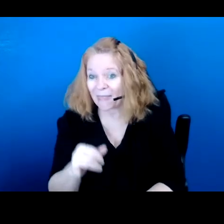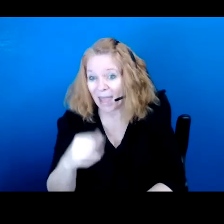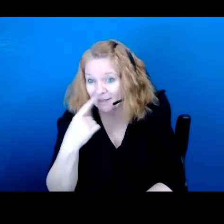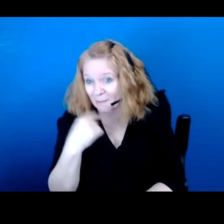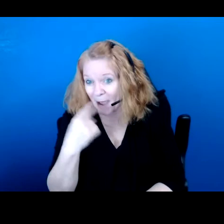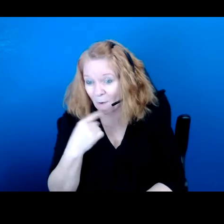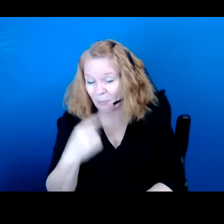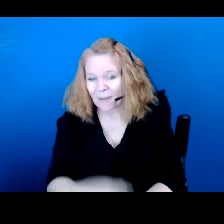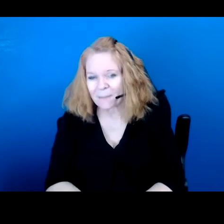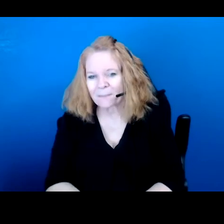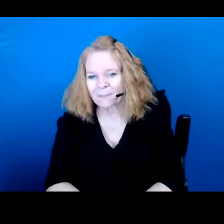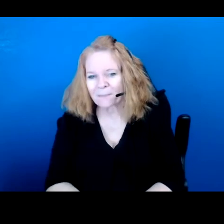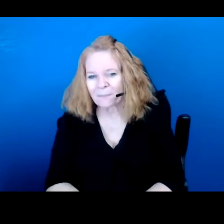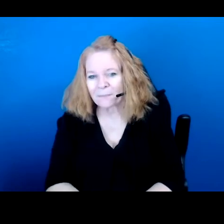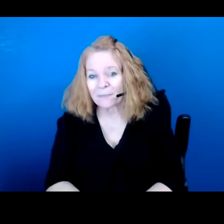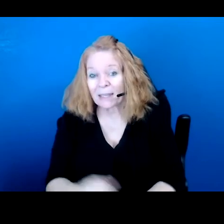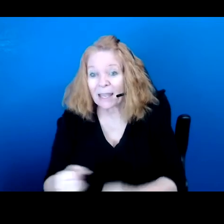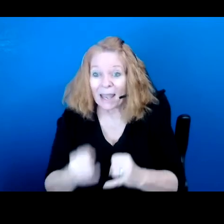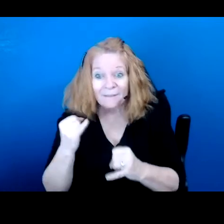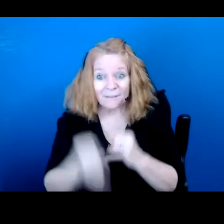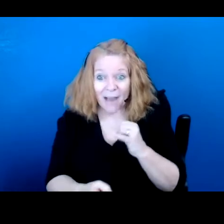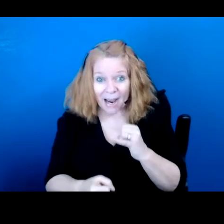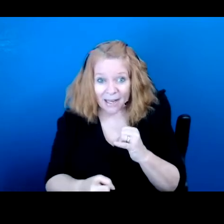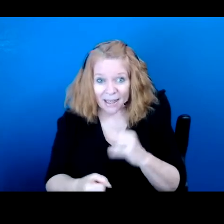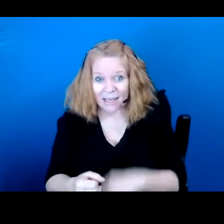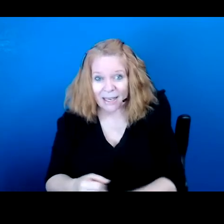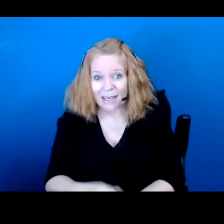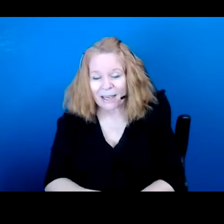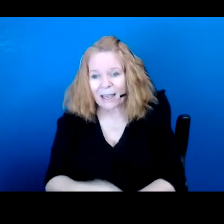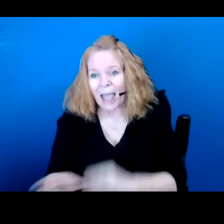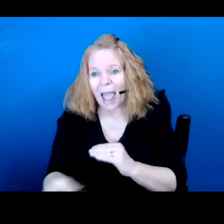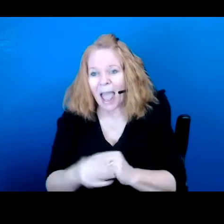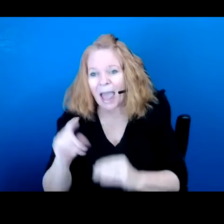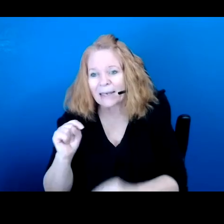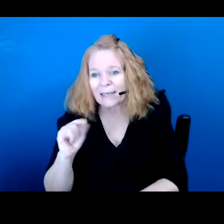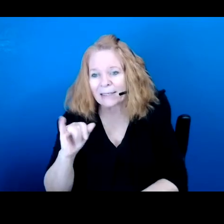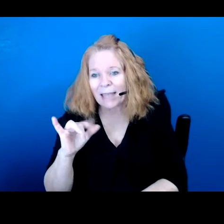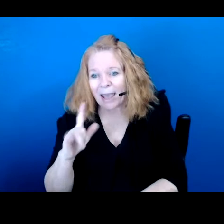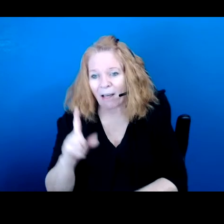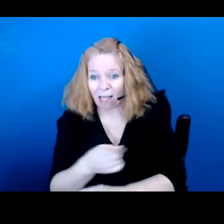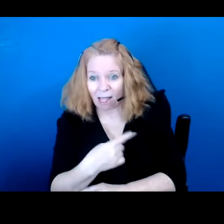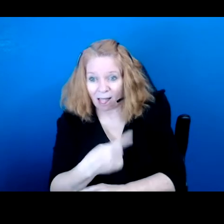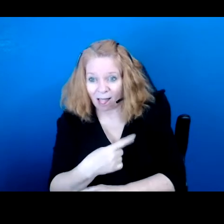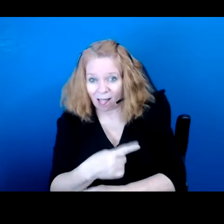los bigotes o pueden con con la misma pluma dibujar los bigotes